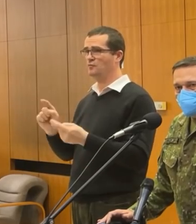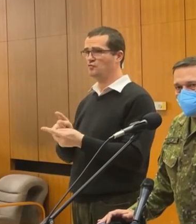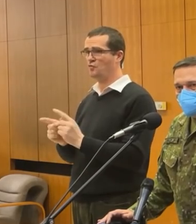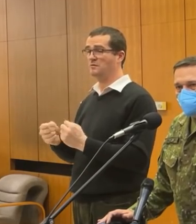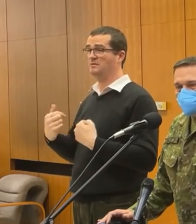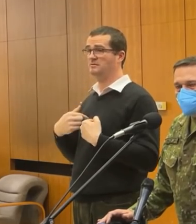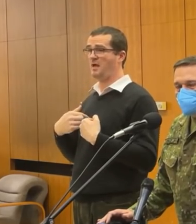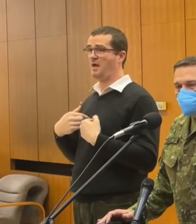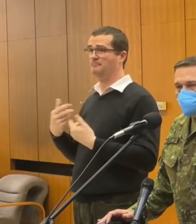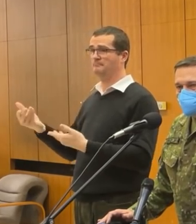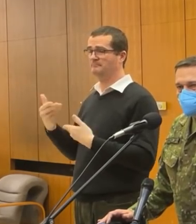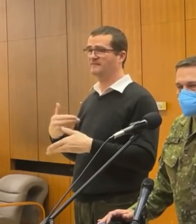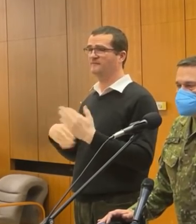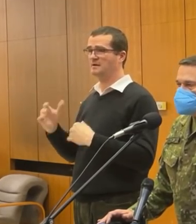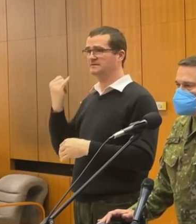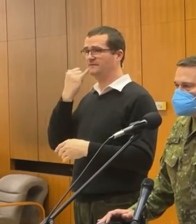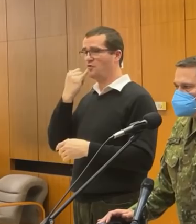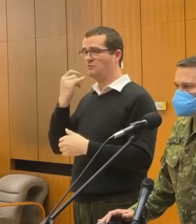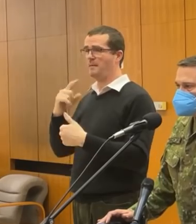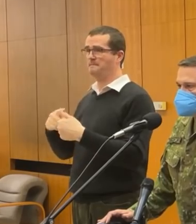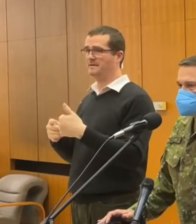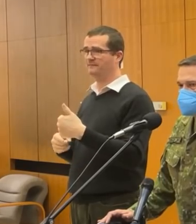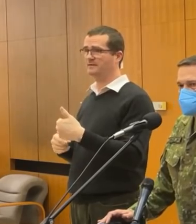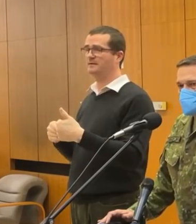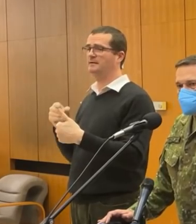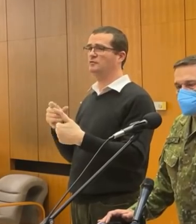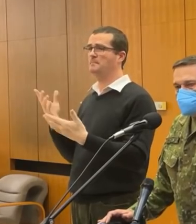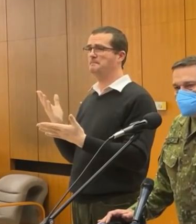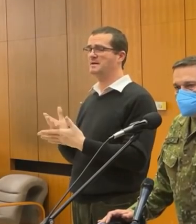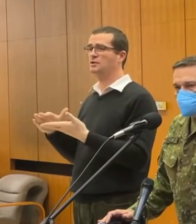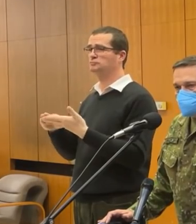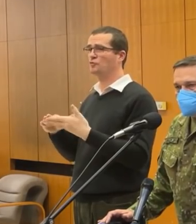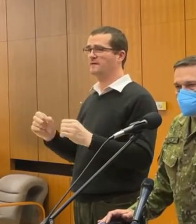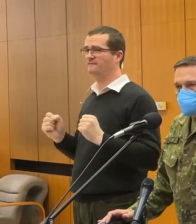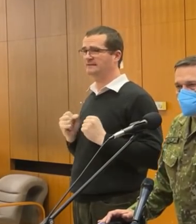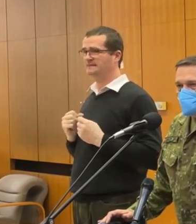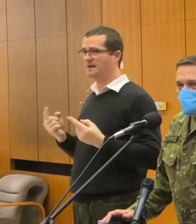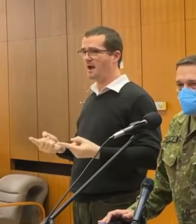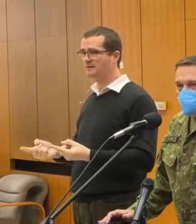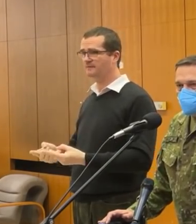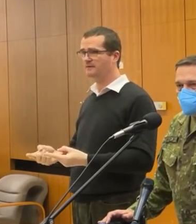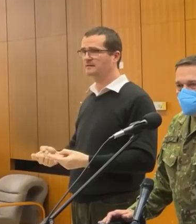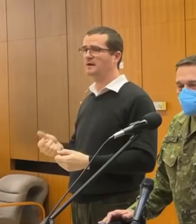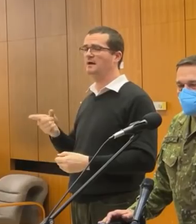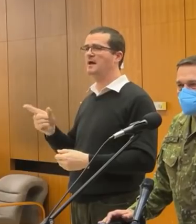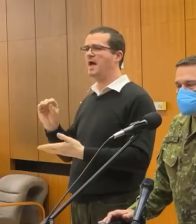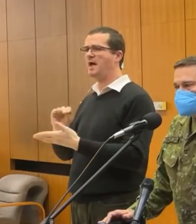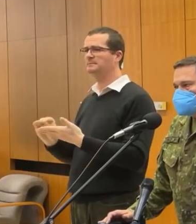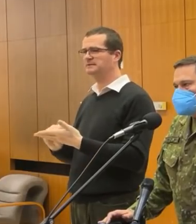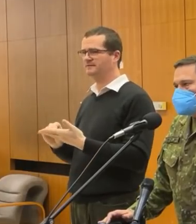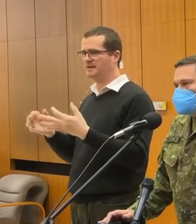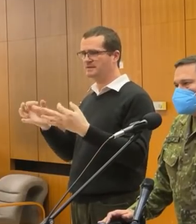pretože nám prinesie viacero benefitov. Prvý, ktorým je spoločné výcvikové aktivity. Jednak ich